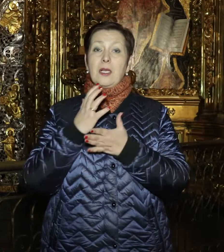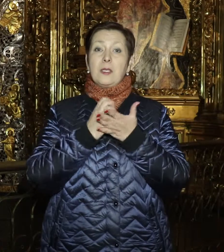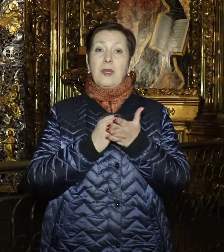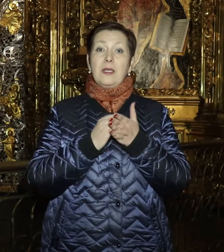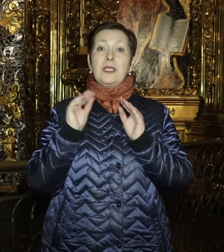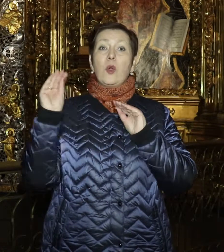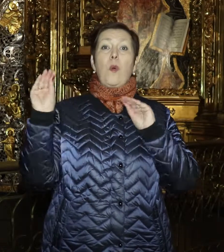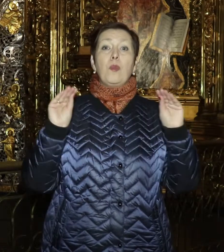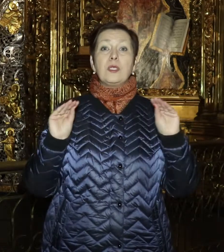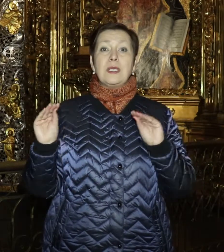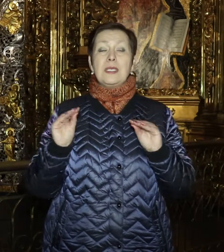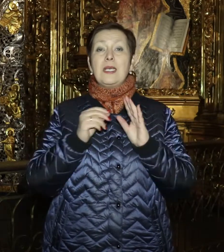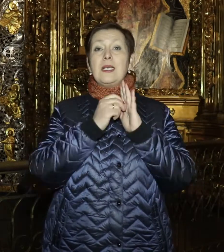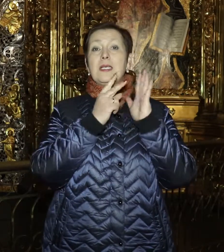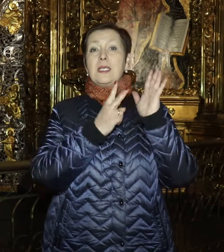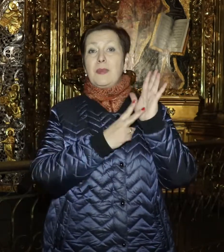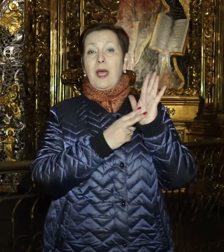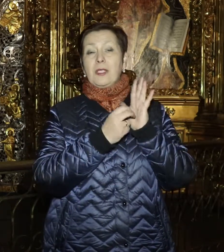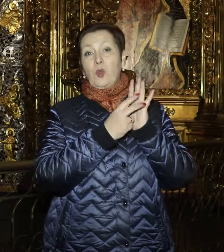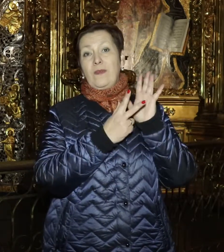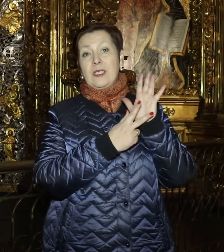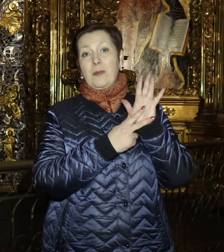композиції 17 та 18 століть.